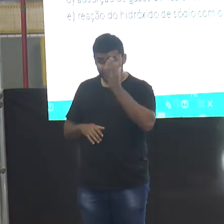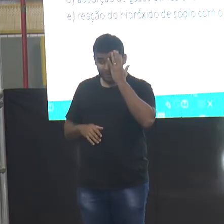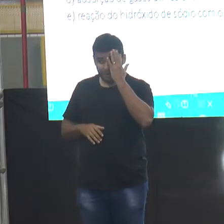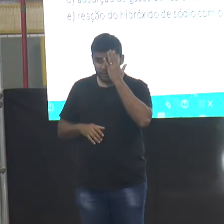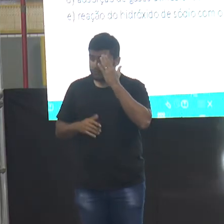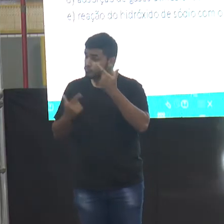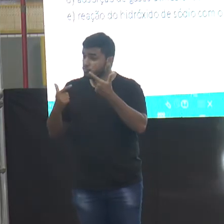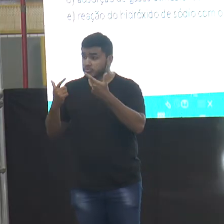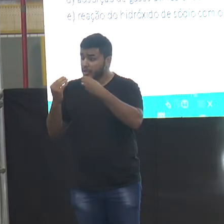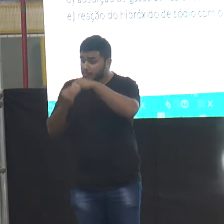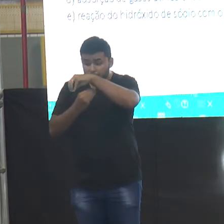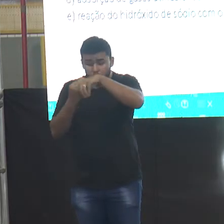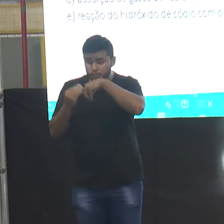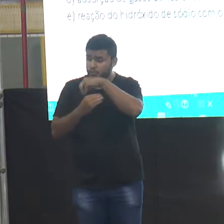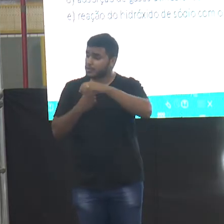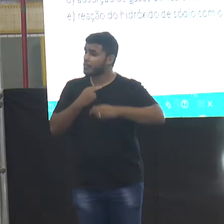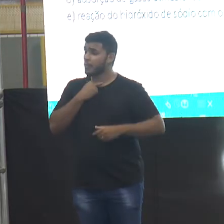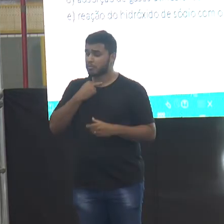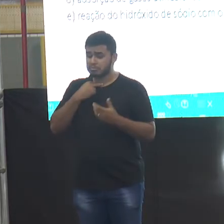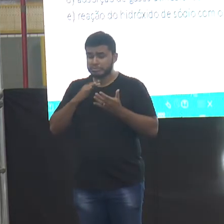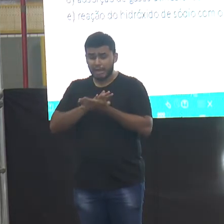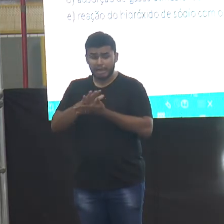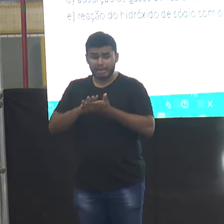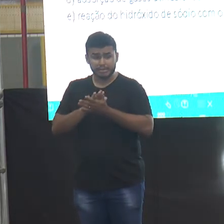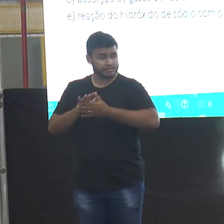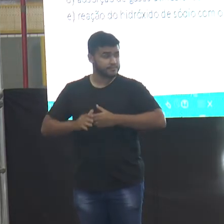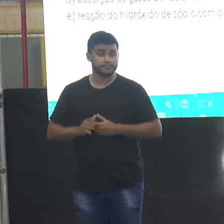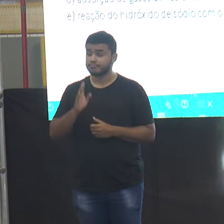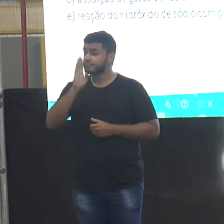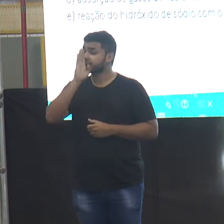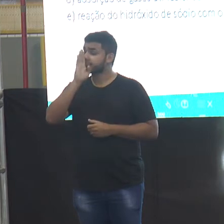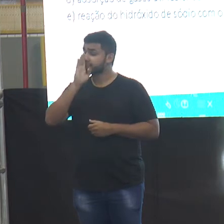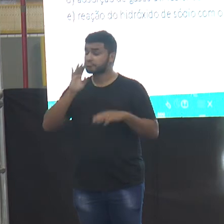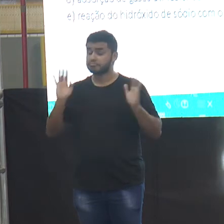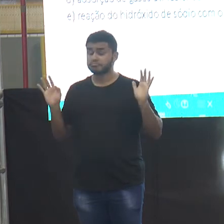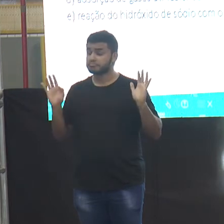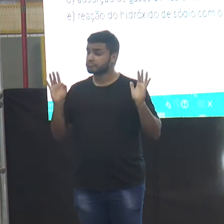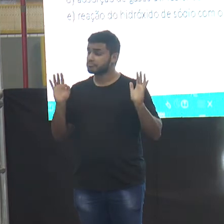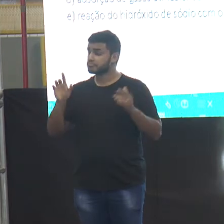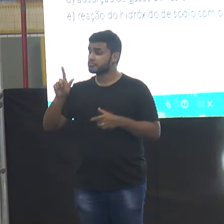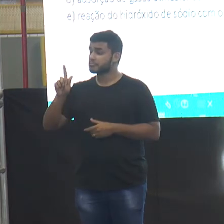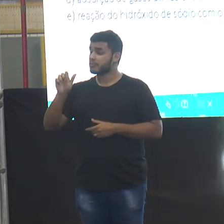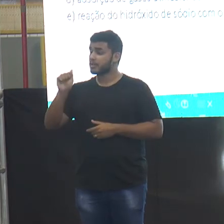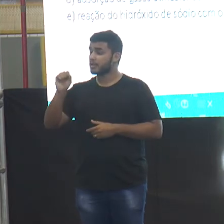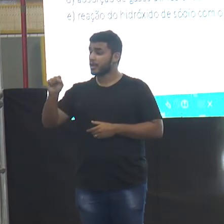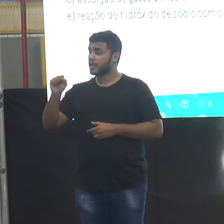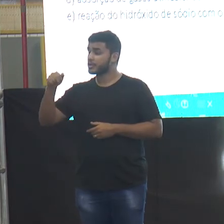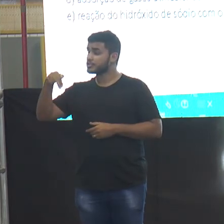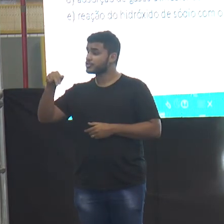não reage. O gás nitrogênio é um gás que não reage.